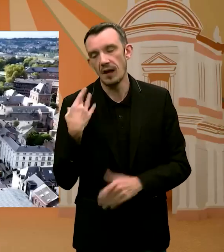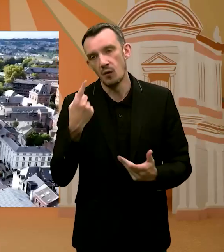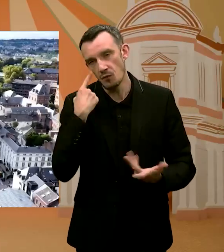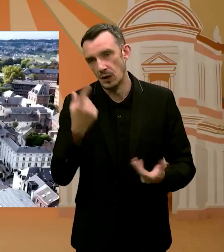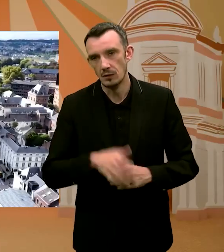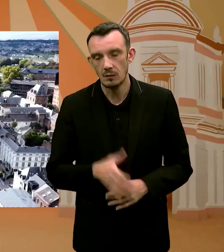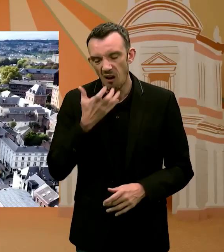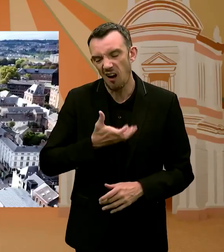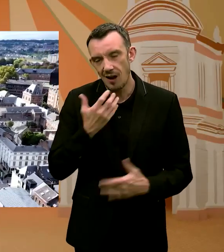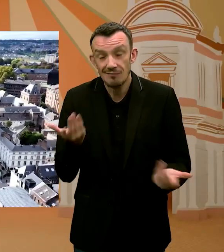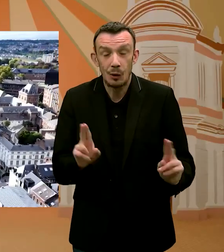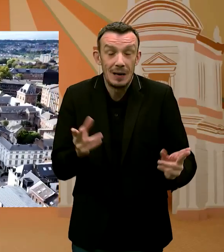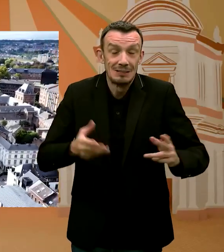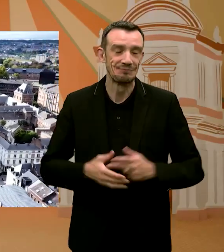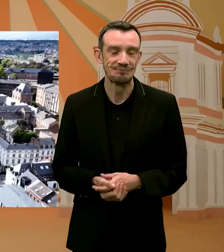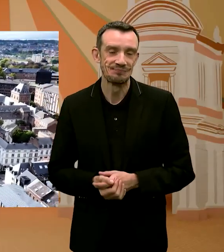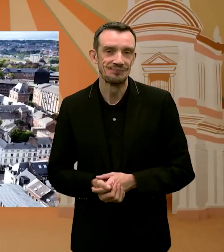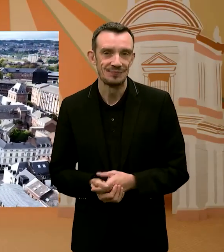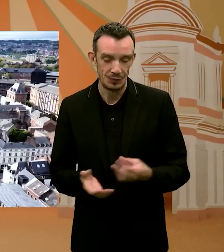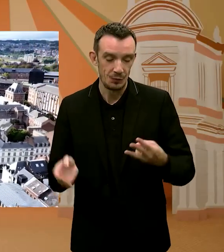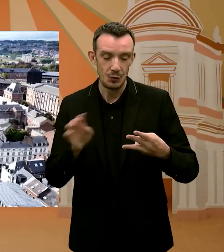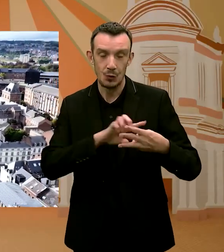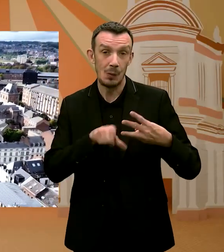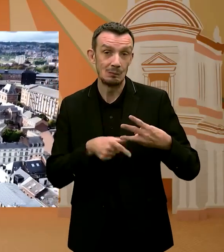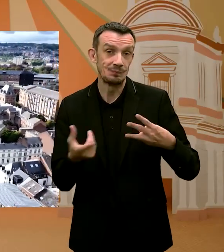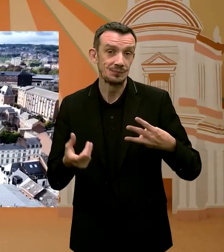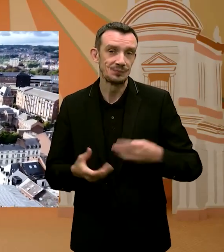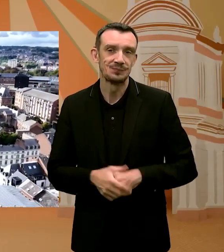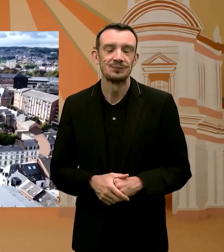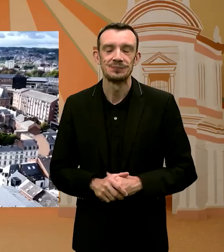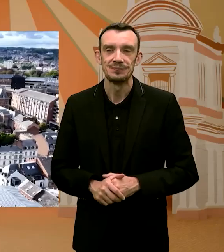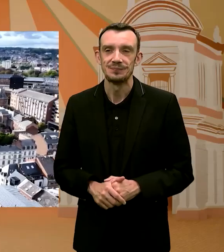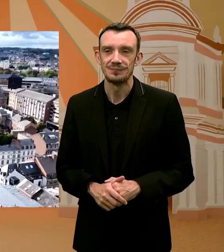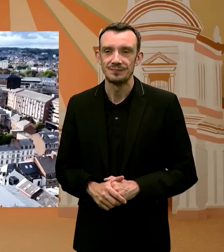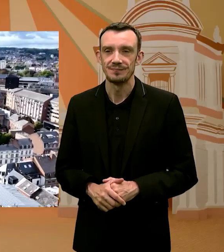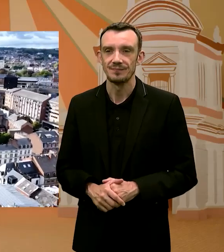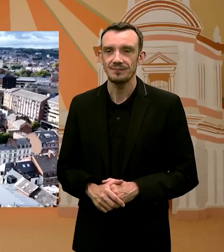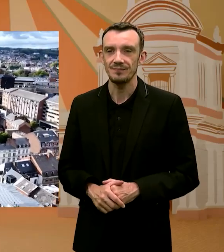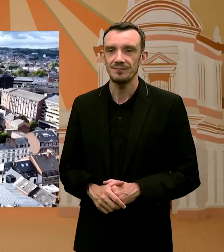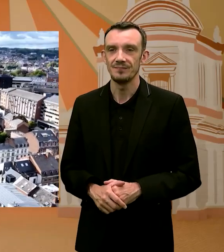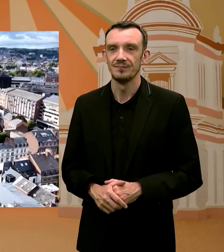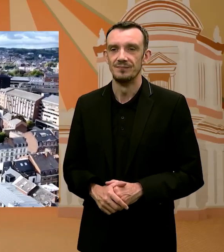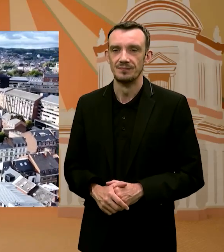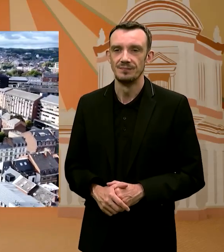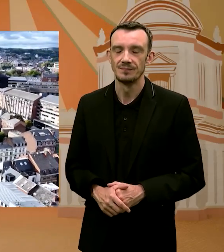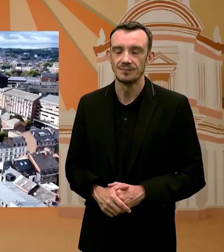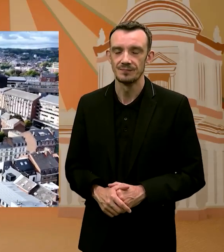normal, ça se comprend, on a enfin de, bah oui. Hein. C'est le sport. Nous sommes sur une charge, un nouveau Nicolas. Ouh là là là